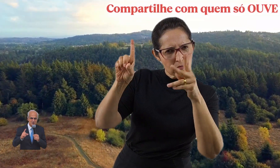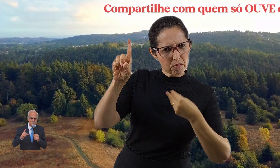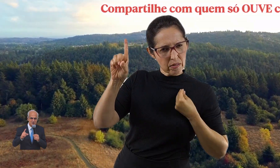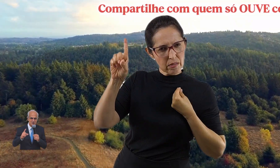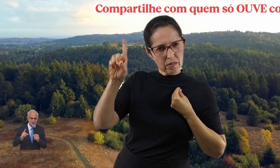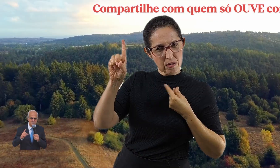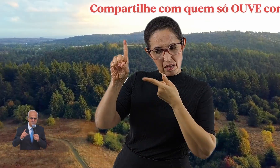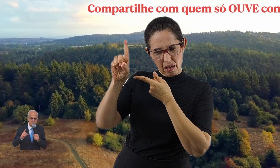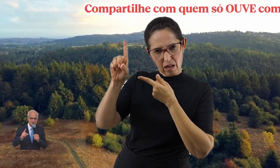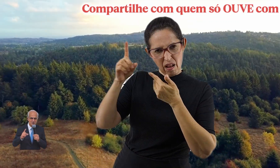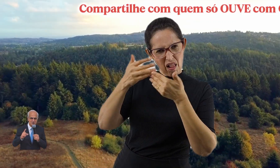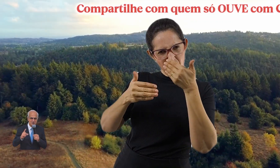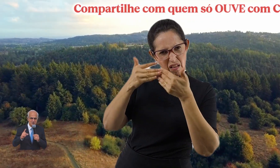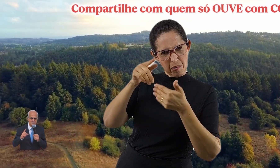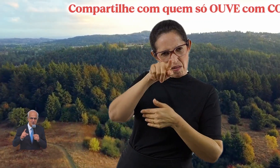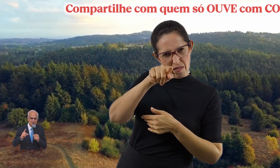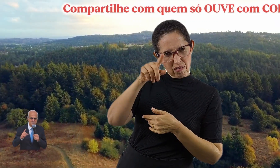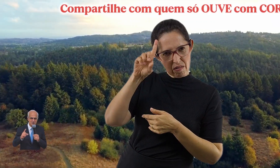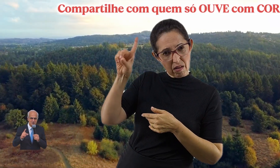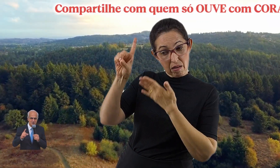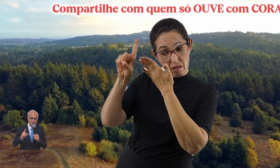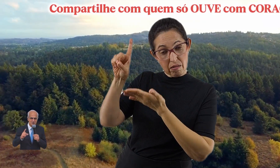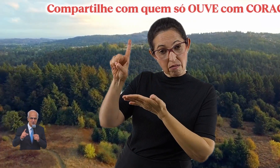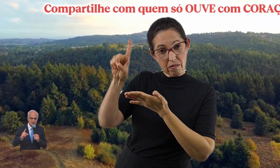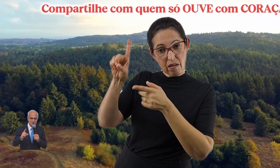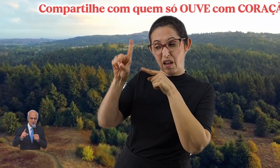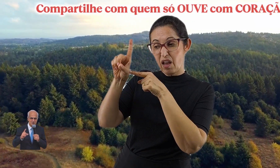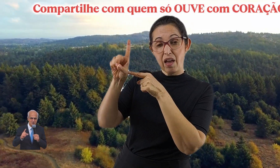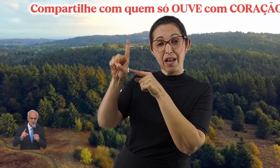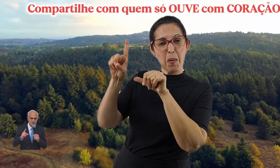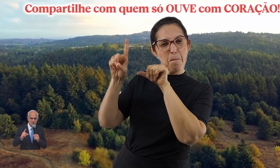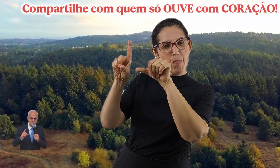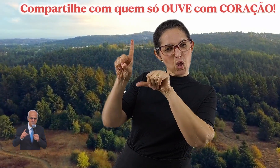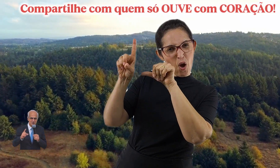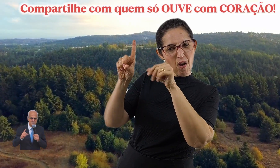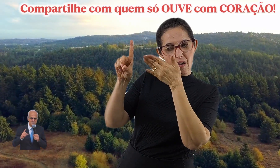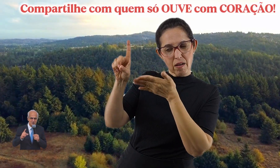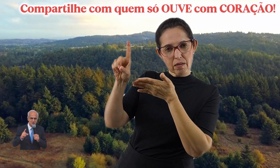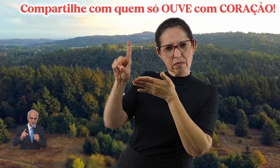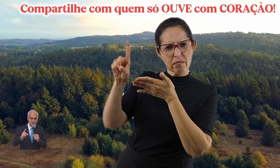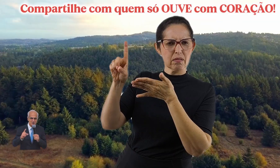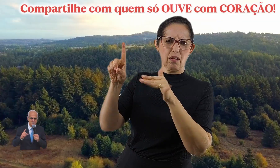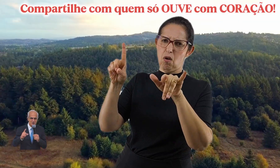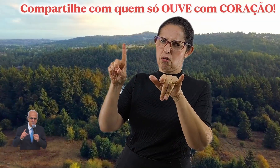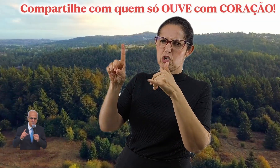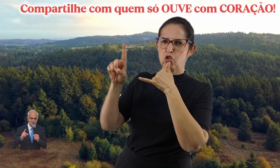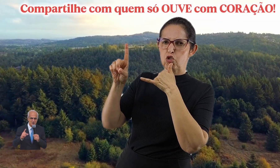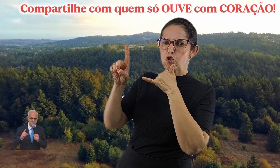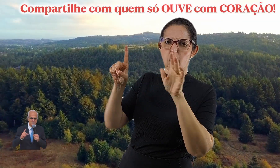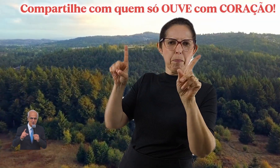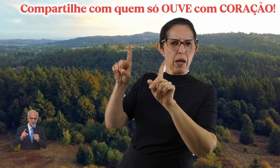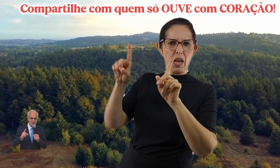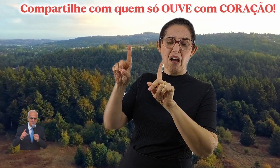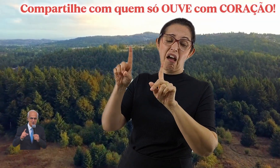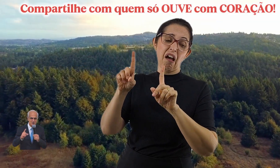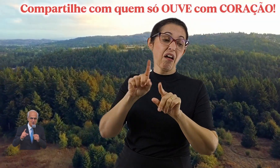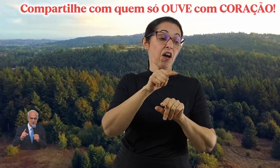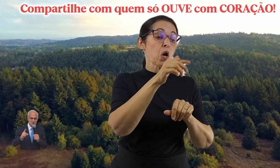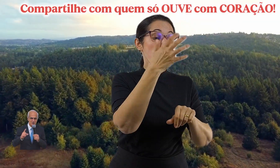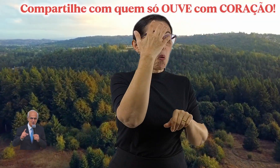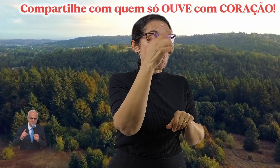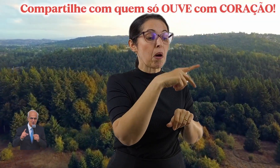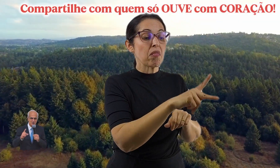O Senhor te decepcionou? O Senhor não é mais o mesmo? Então não tem desculpa. Não, é por causa de fulana. Não, depende